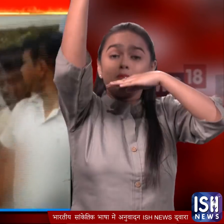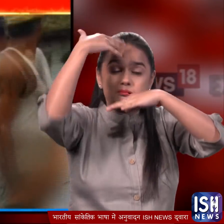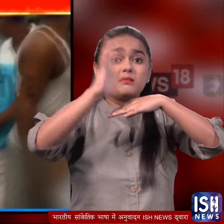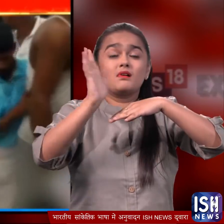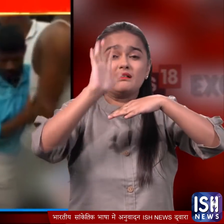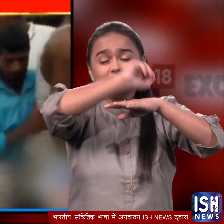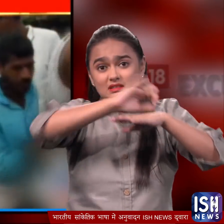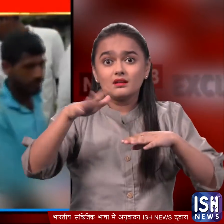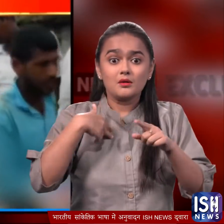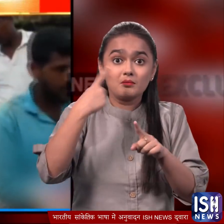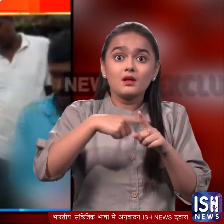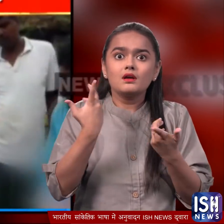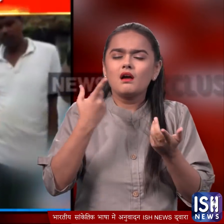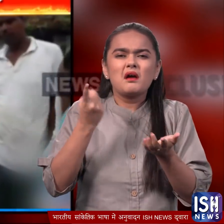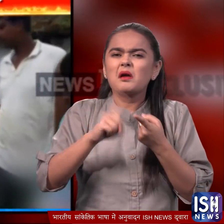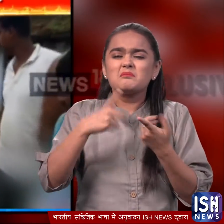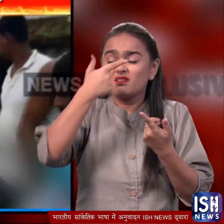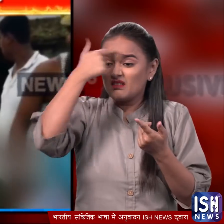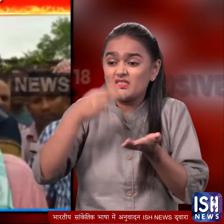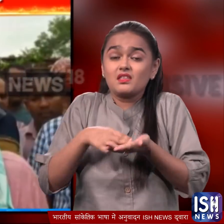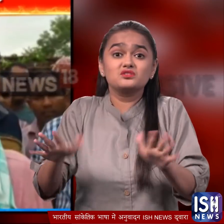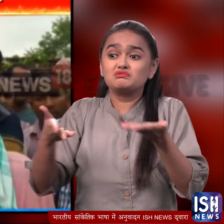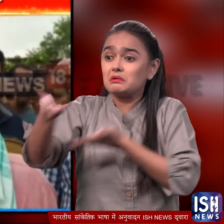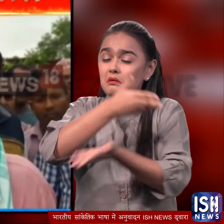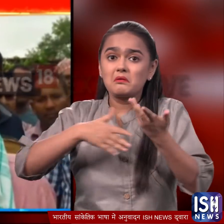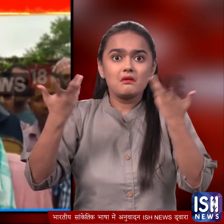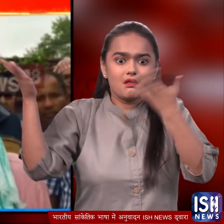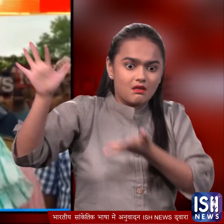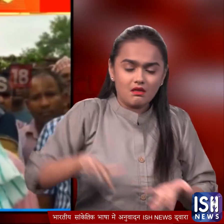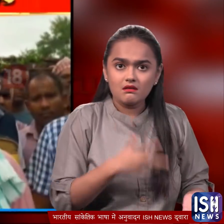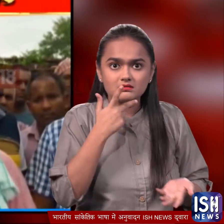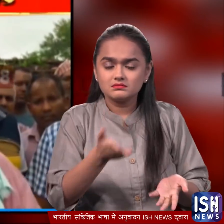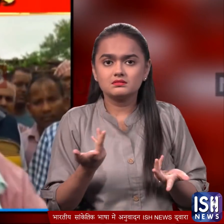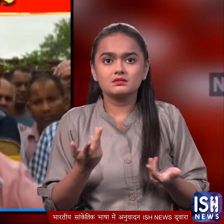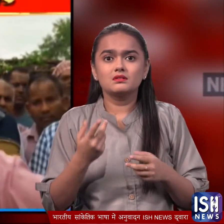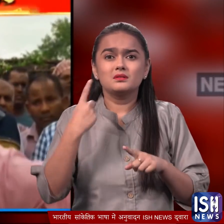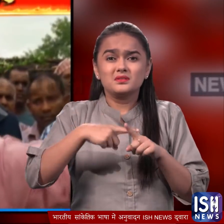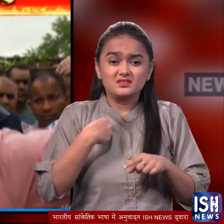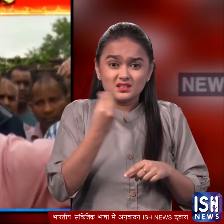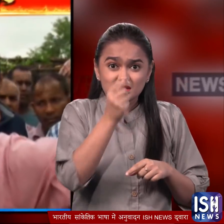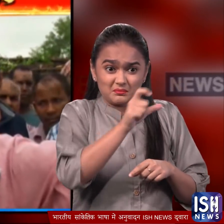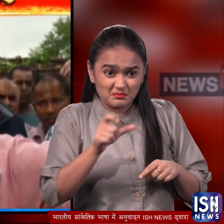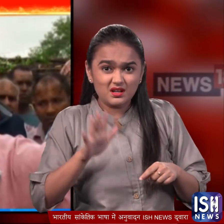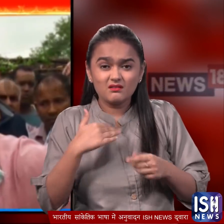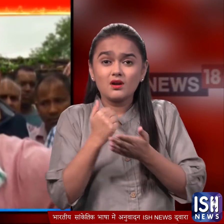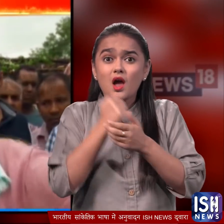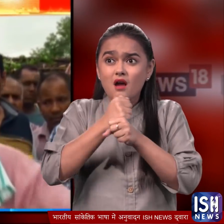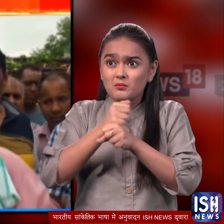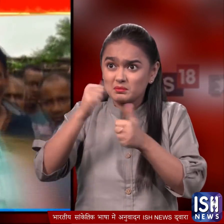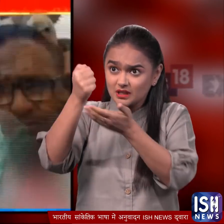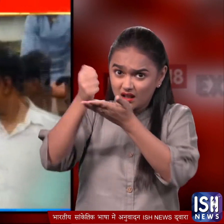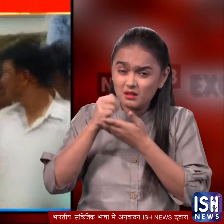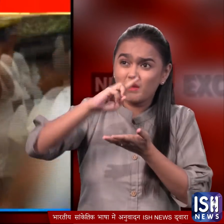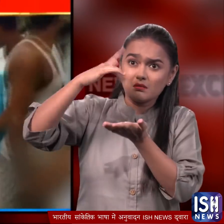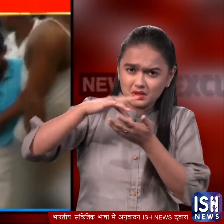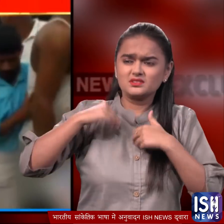लेने पहुंचे विधायक के सामने ही कुदरत ने अपना रौद्र रूप दिखा दिया। हमने भी कहा एसडीएम को, डीएम को कि सब लोग को कहीं कैंप में रख करके भोजन